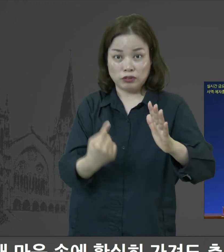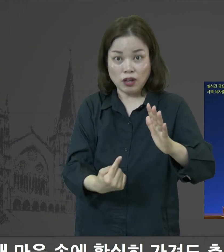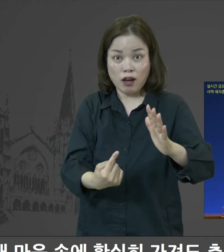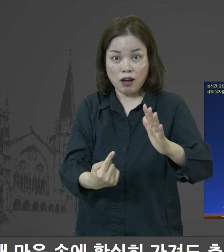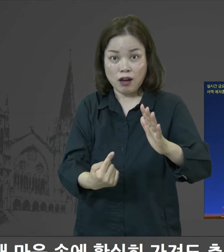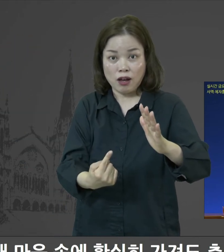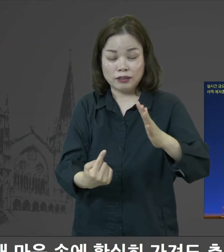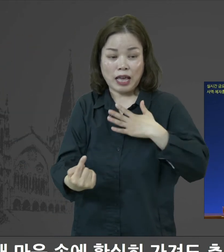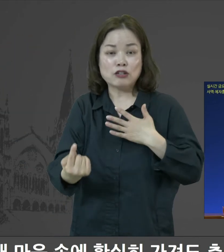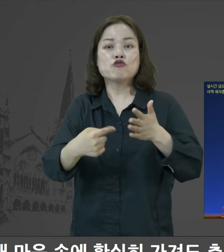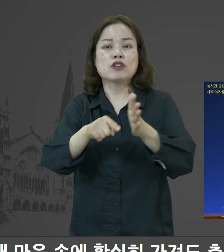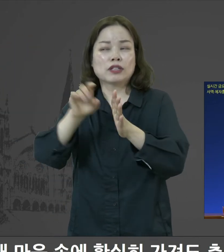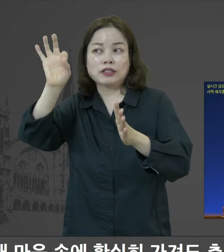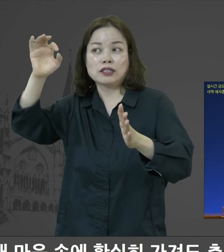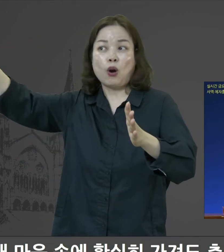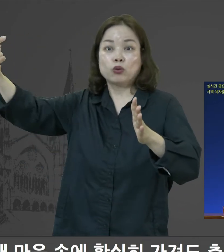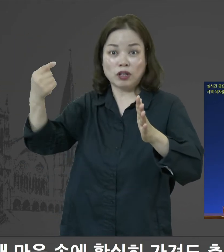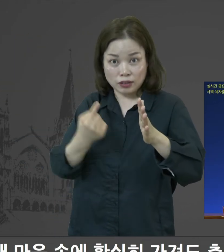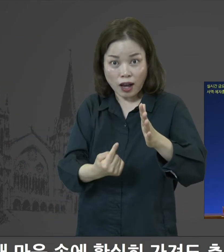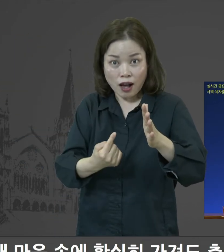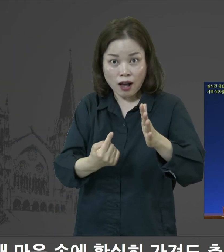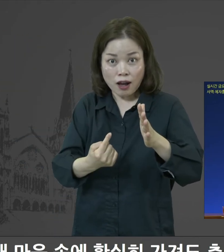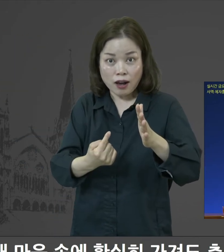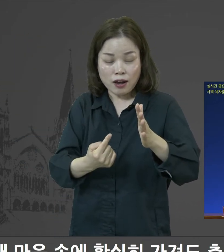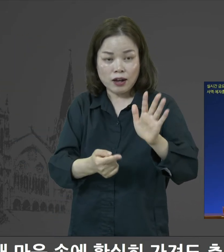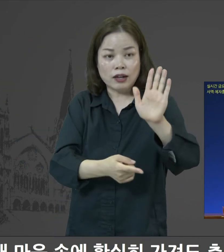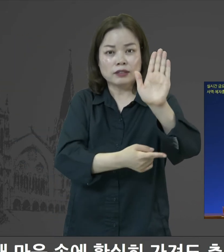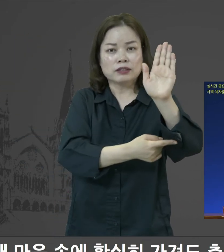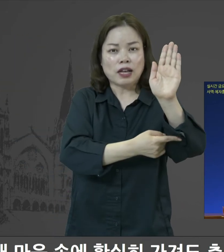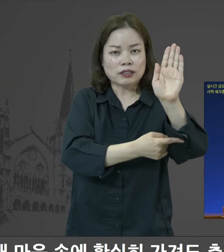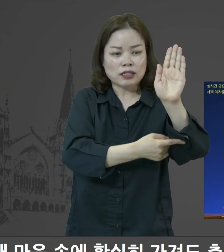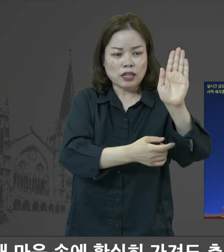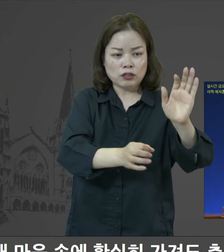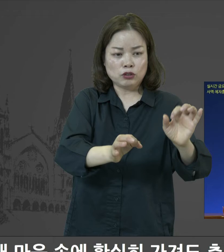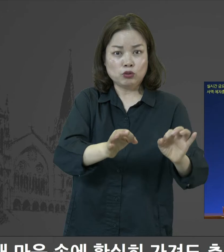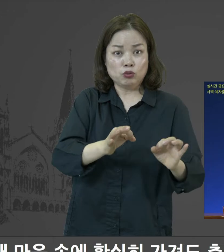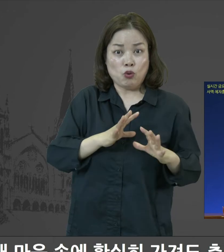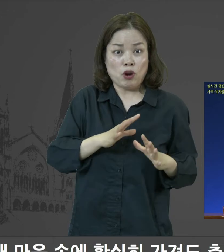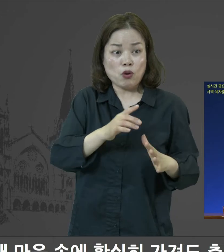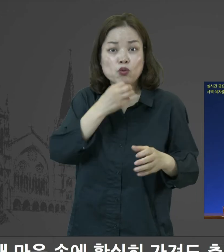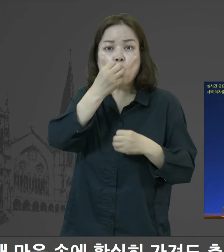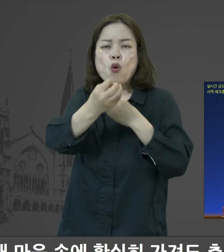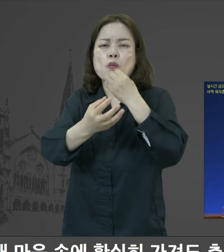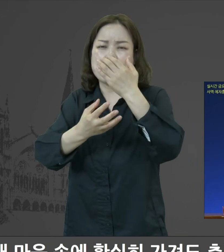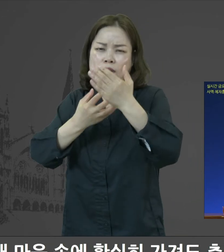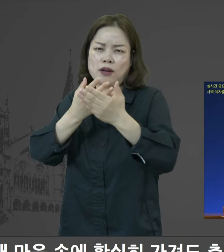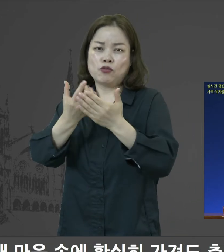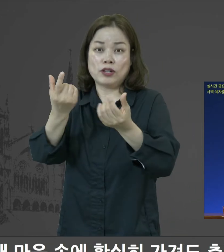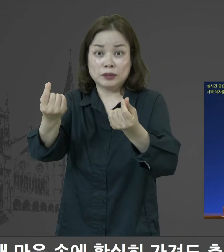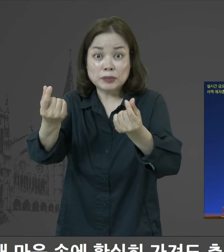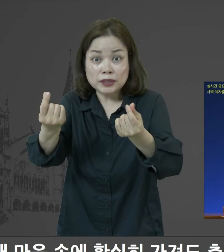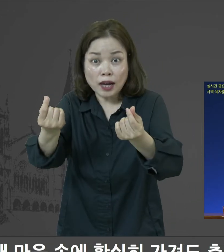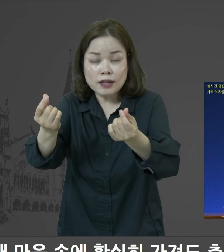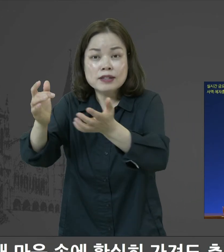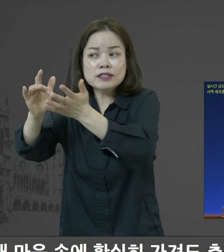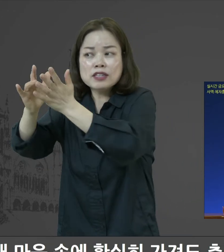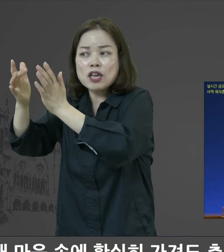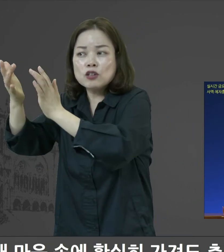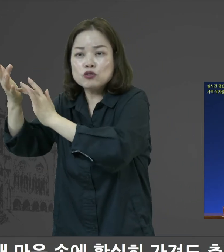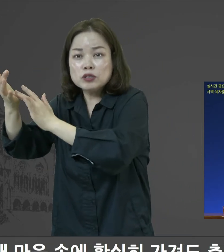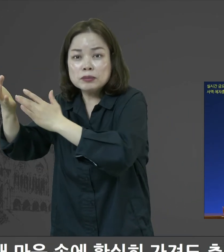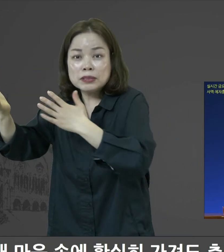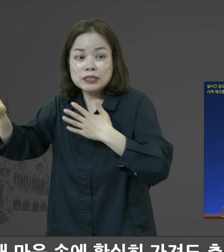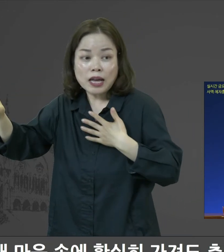이것이 나다나엘이 놀라운 고백을 한 믿음을 갖게 된 그 원리인 겁니다. 예수님이 나를